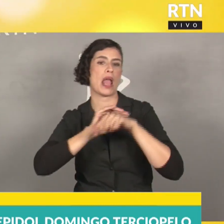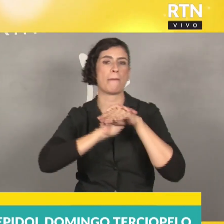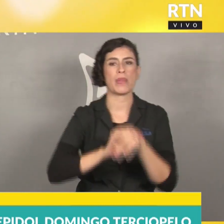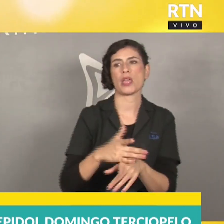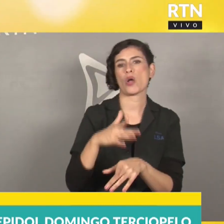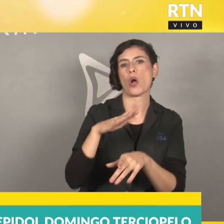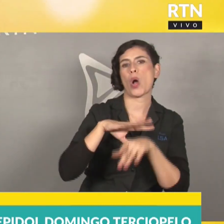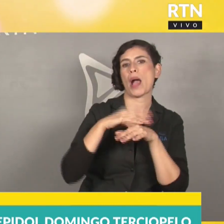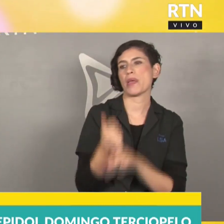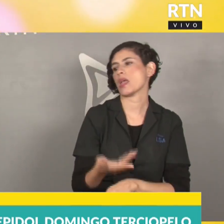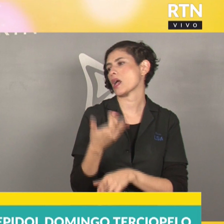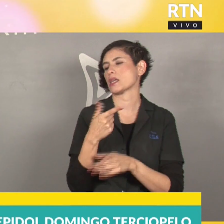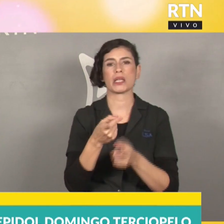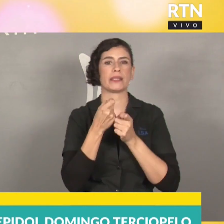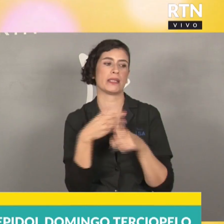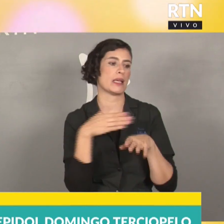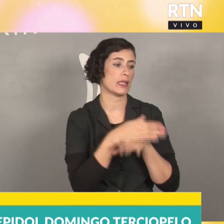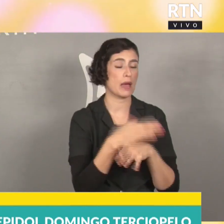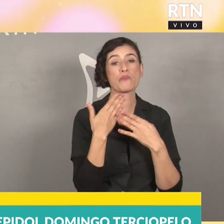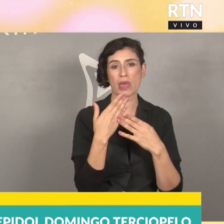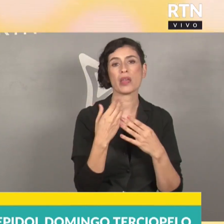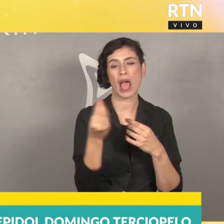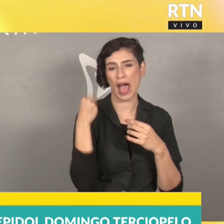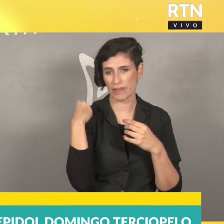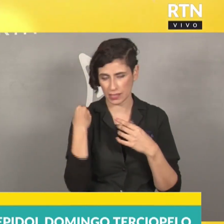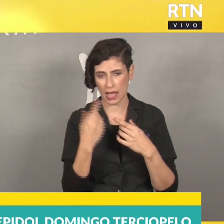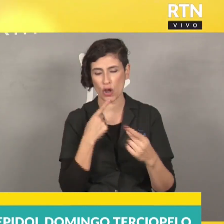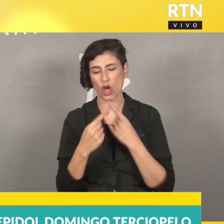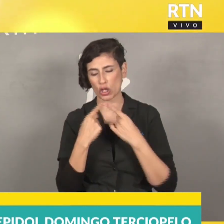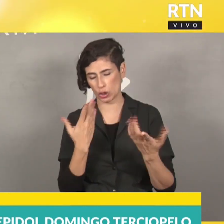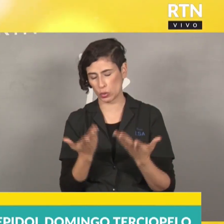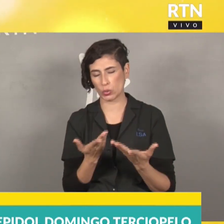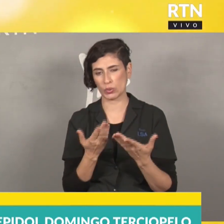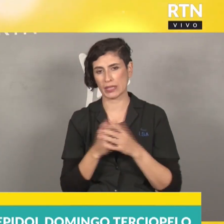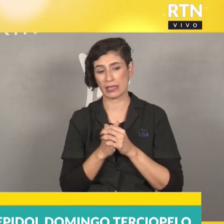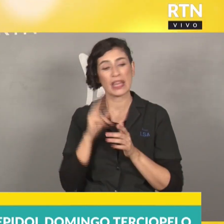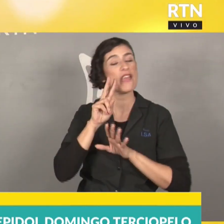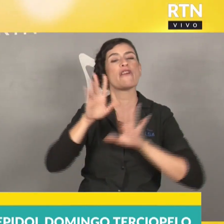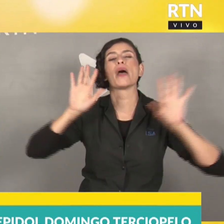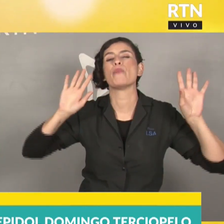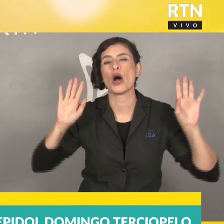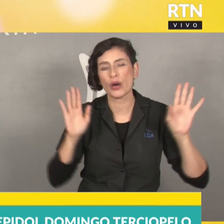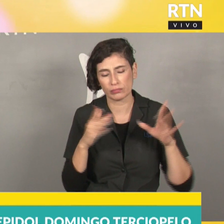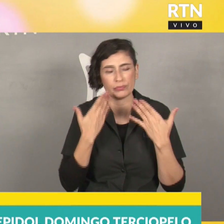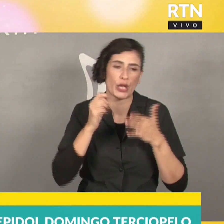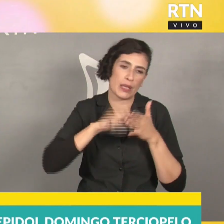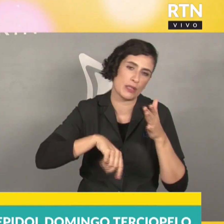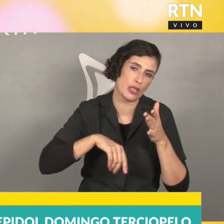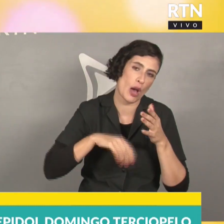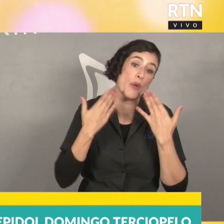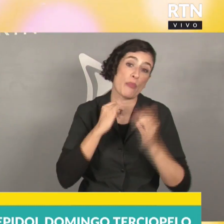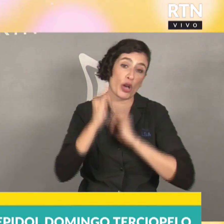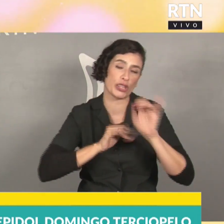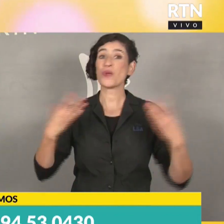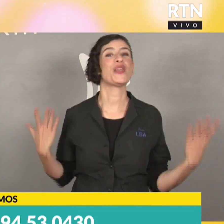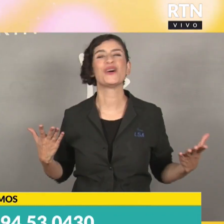alguien que necesita el espacio, ahí preguntan, consultan y vamos viendo disponibilidad y todas las actividades.